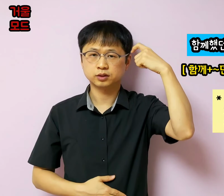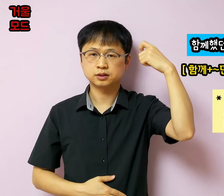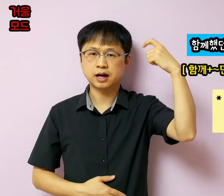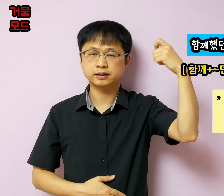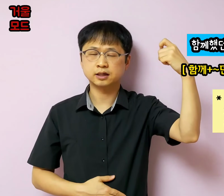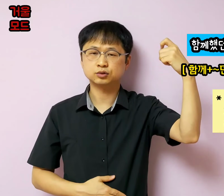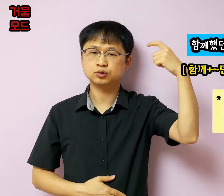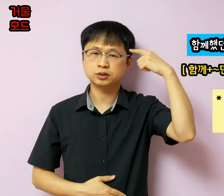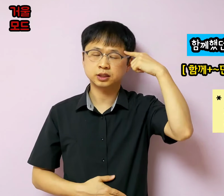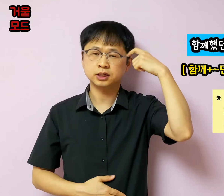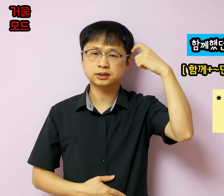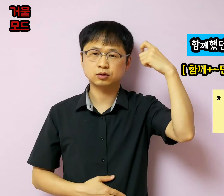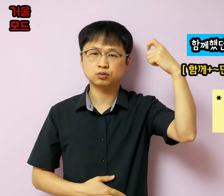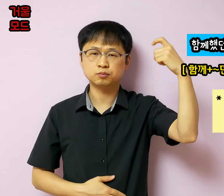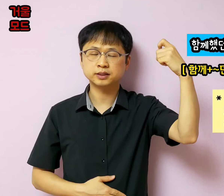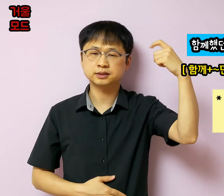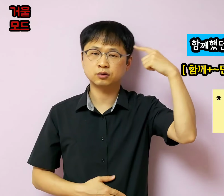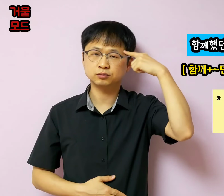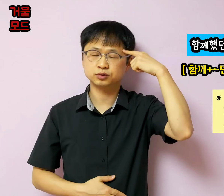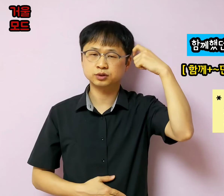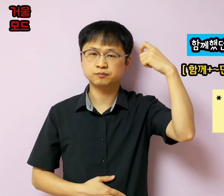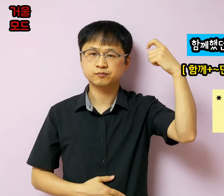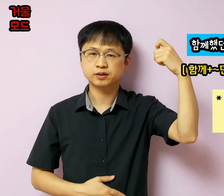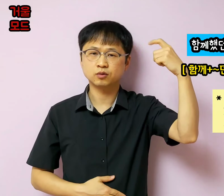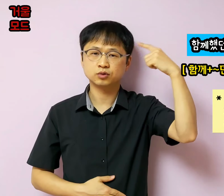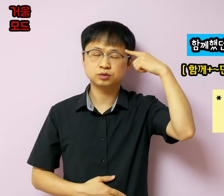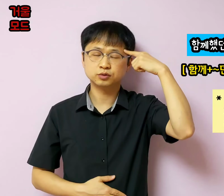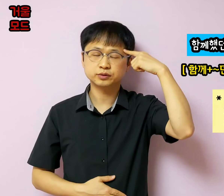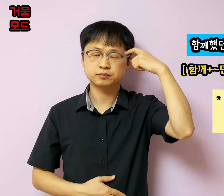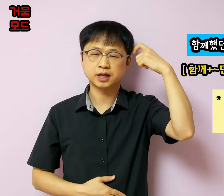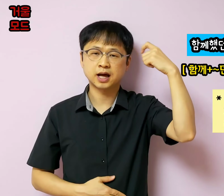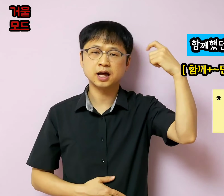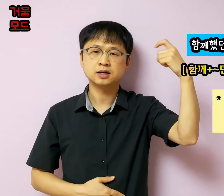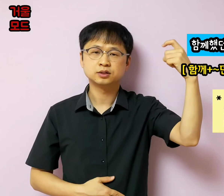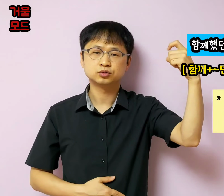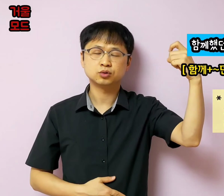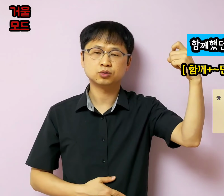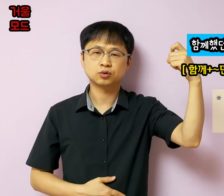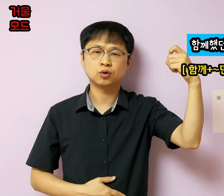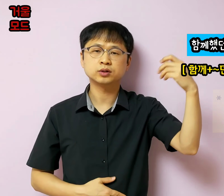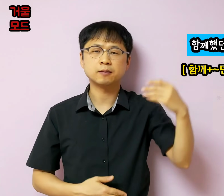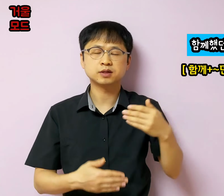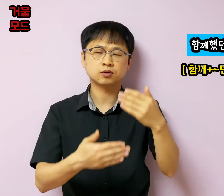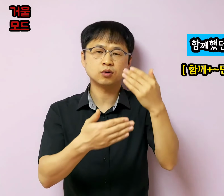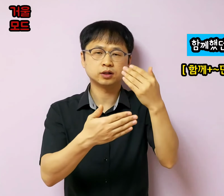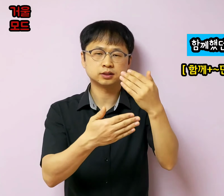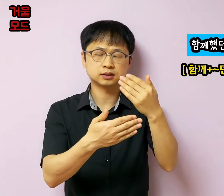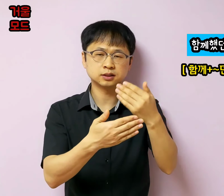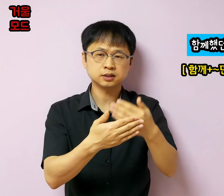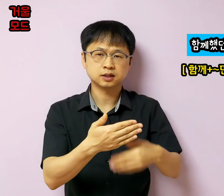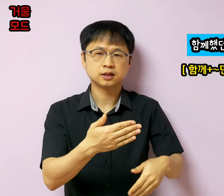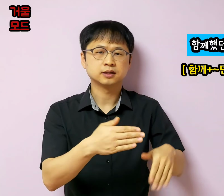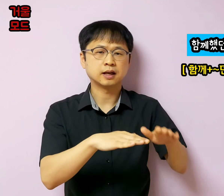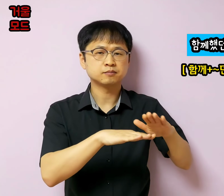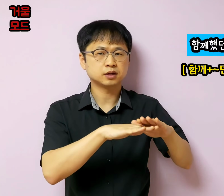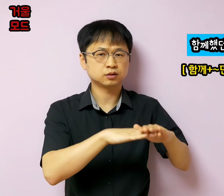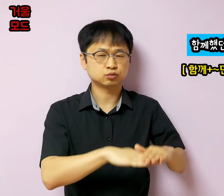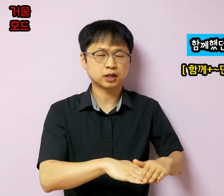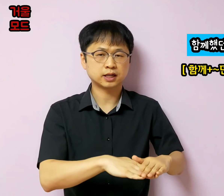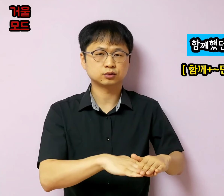머릿속에서 아련한 추억이 자꾸 빠져나오는 모습, 떠오르는 모습입니다. 추억으로 남기고, 여기서는 남겨두다 라는